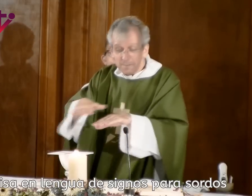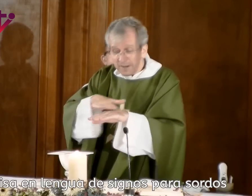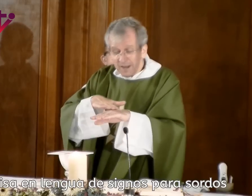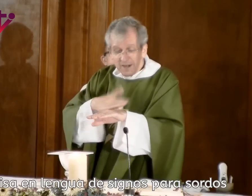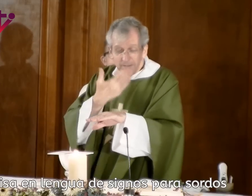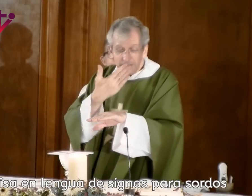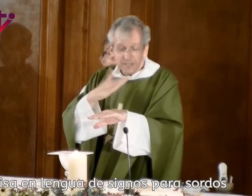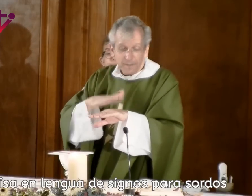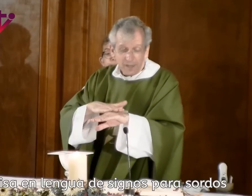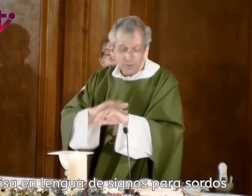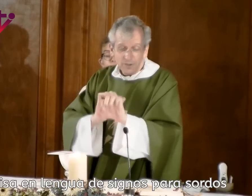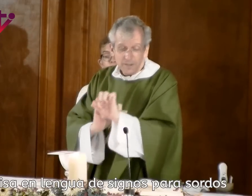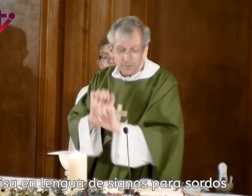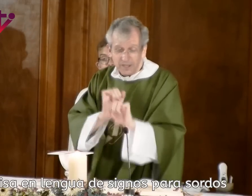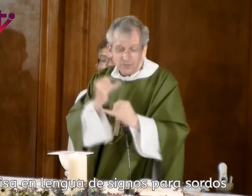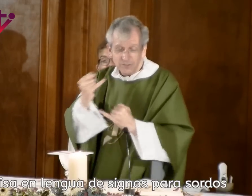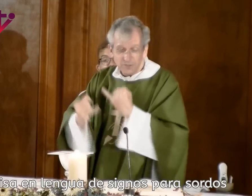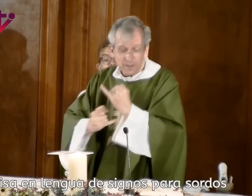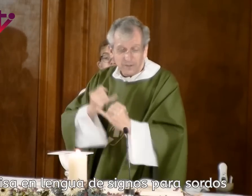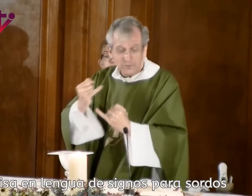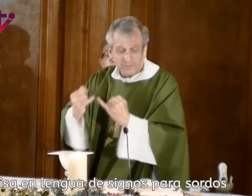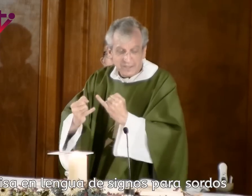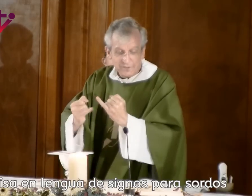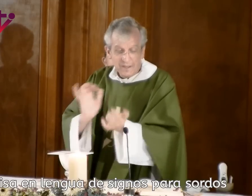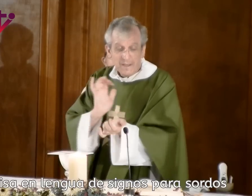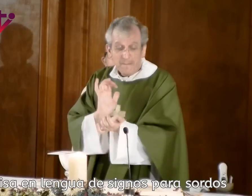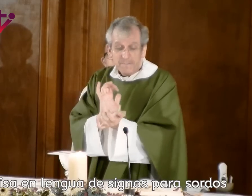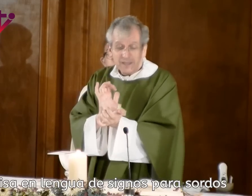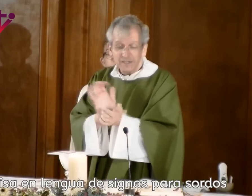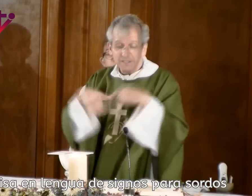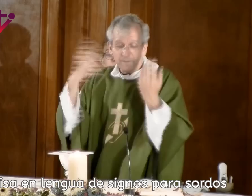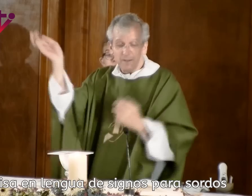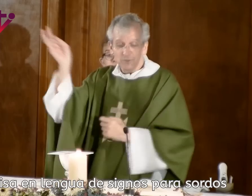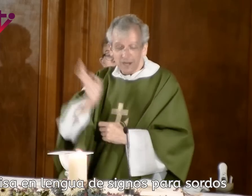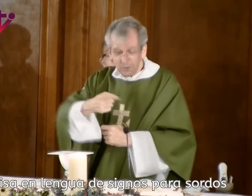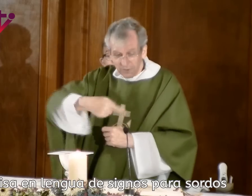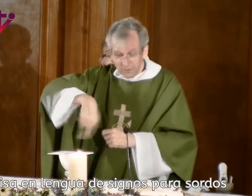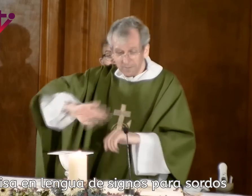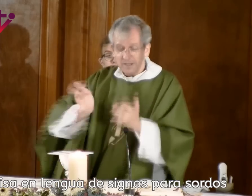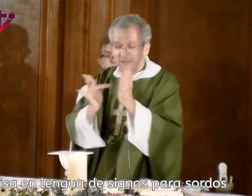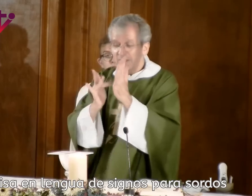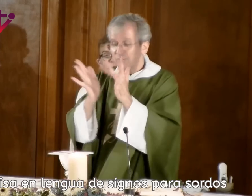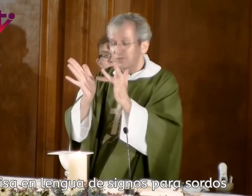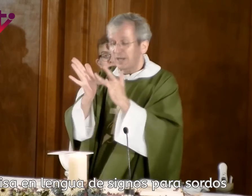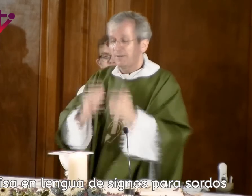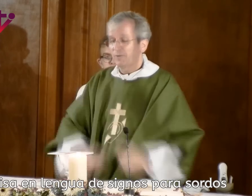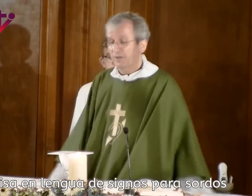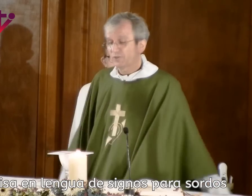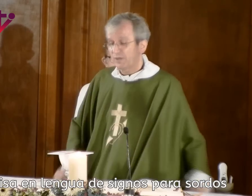siempre libres de pecado y protegidos de toda perturbación, mientras esperamos la gloriosa venida de nuestro Salvador